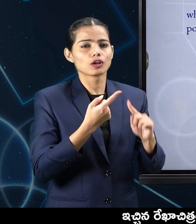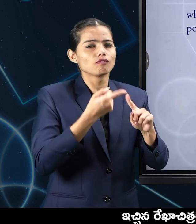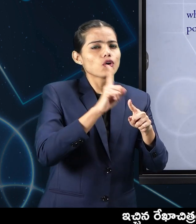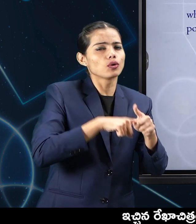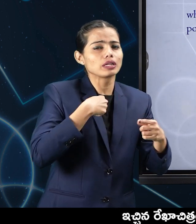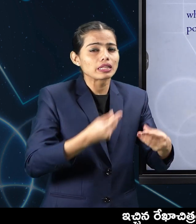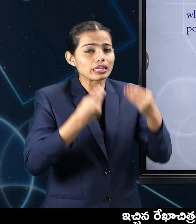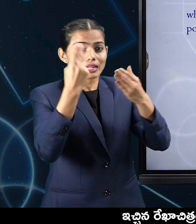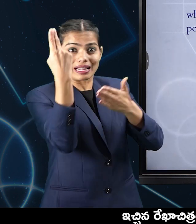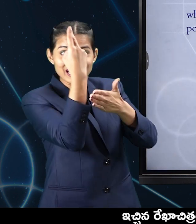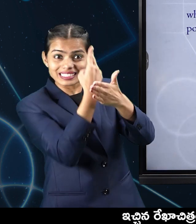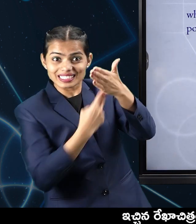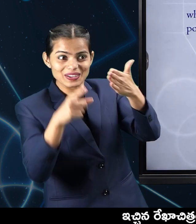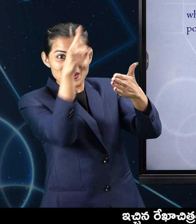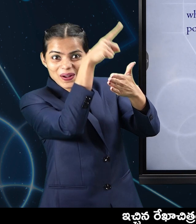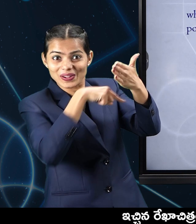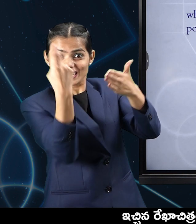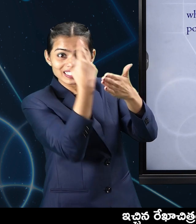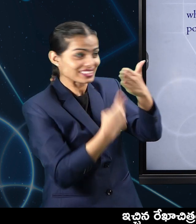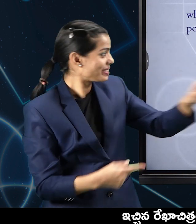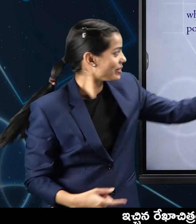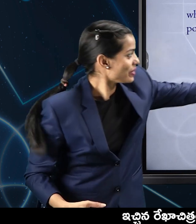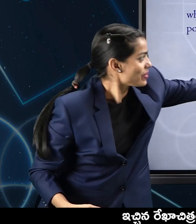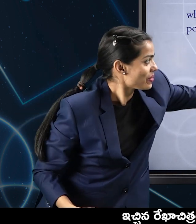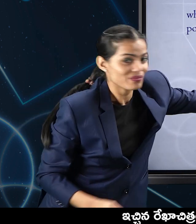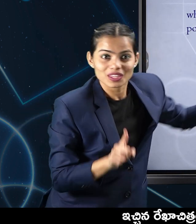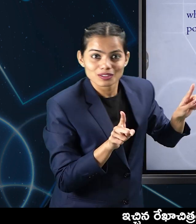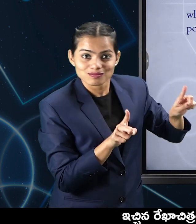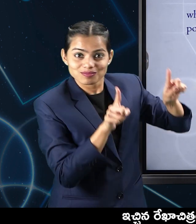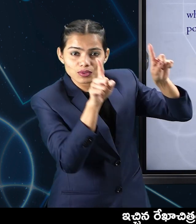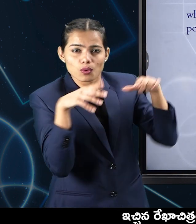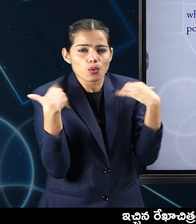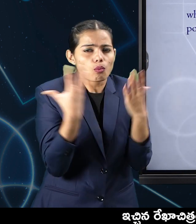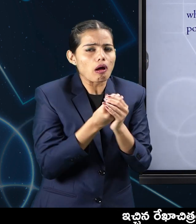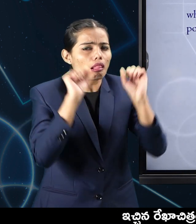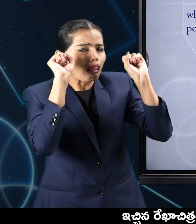ఇచ్చిన రేఖాచిత్రం నుండి మనం ఈ క్రింది అంశాలను గమనించవచ్చు.